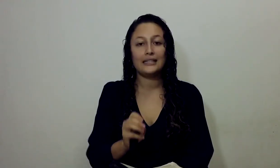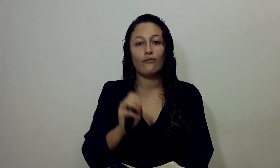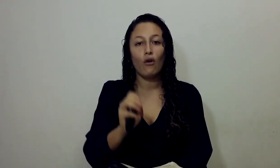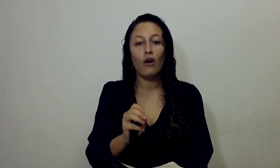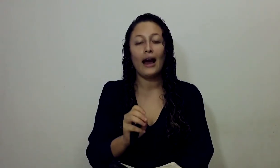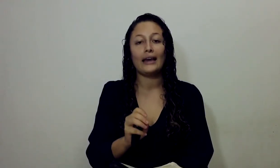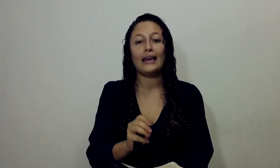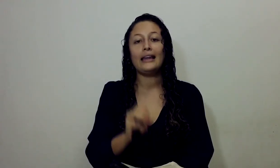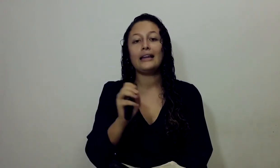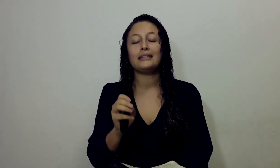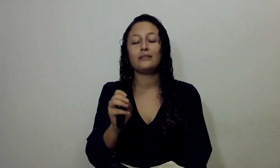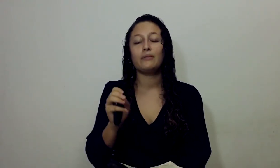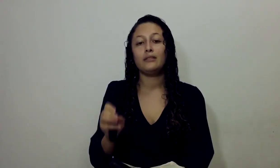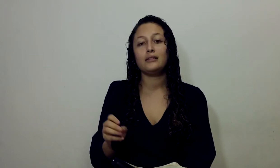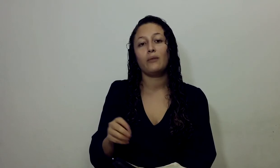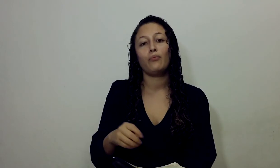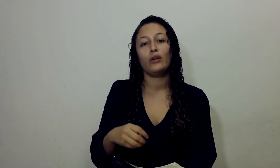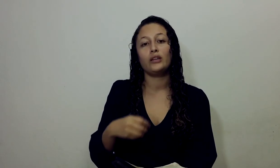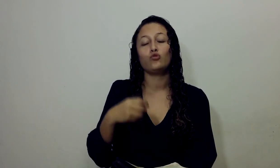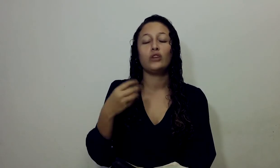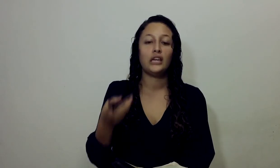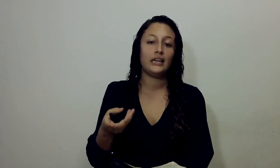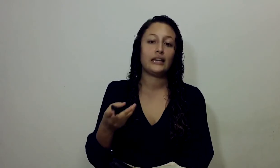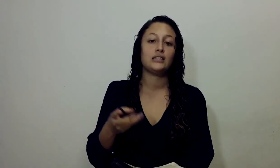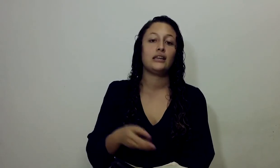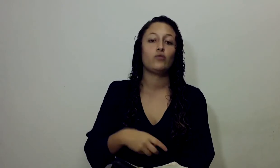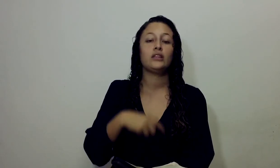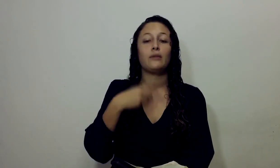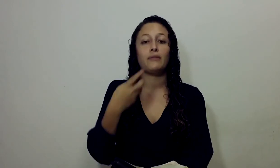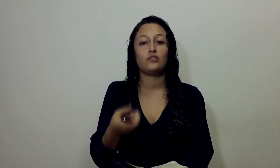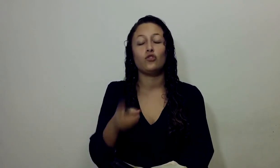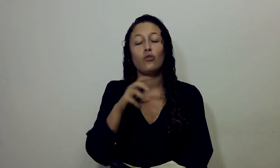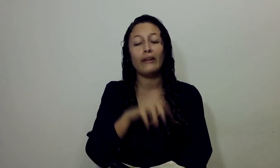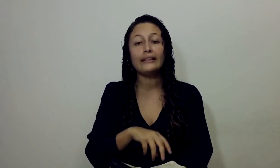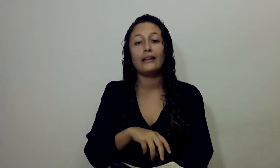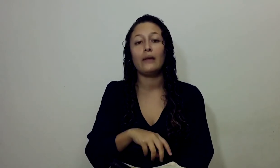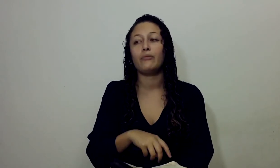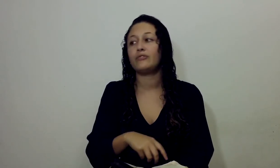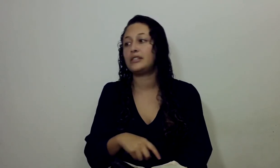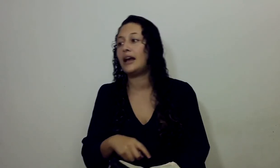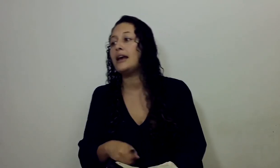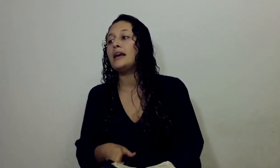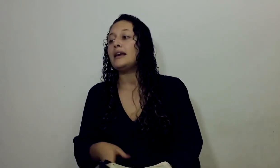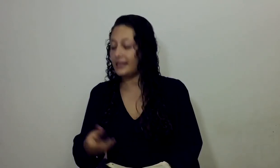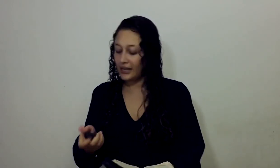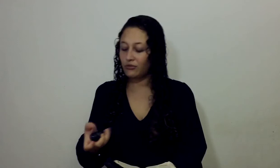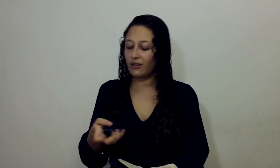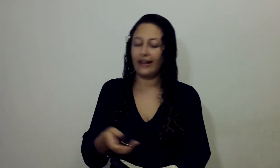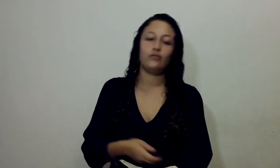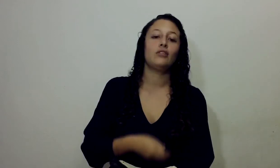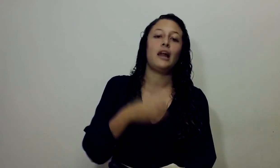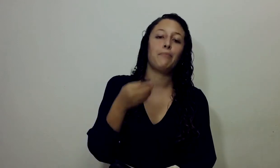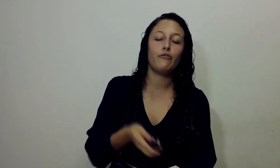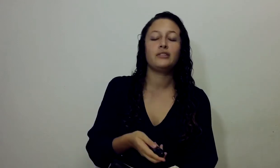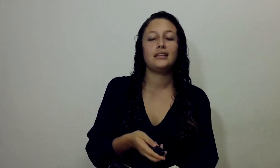Es que Llevó A que la iglesia Adventista Pudiera surgir Y que se diera Una interpretación Correcta De la profecía Y estamos